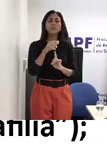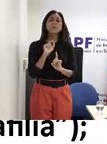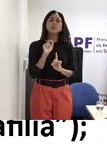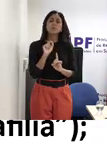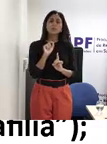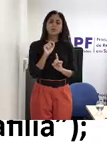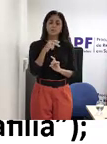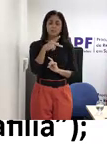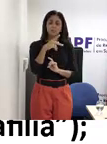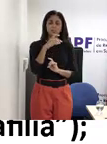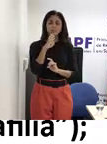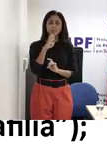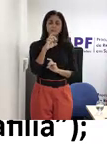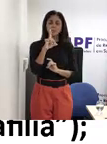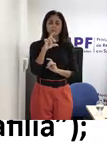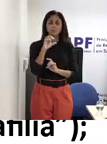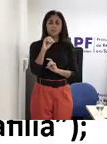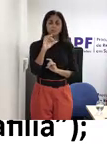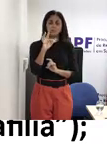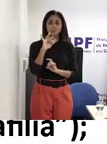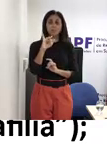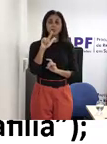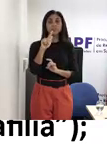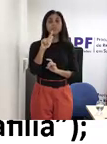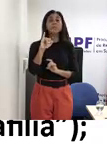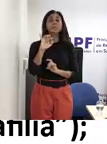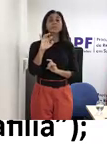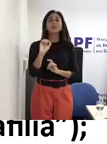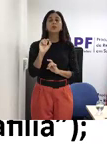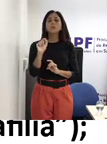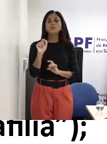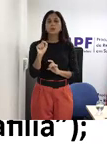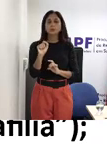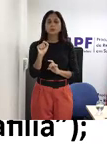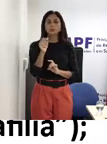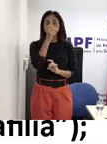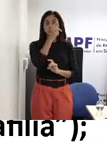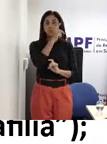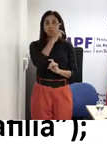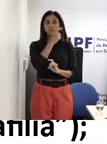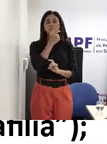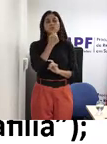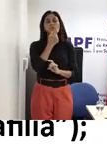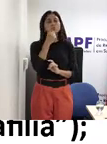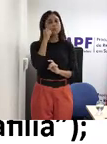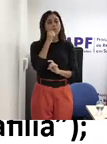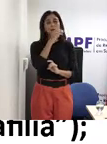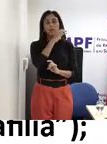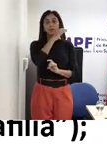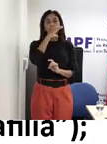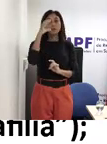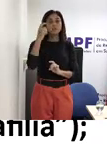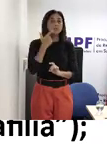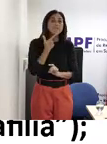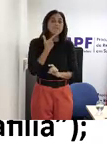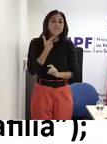é uma parafilia daquela pessoa que ela tem desejos obsessivos sexuais por crianças